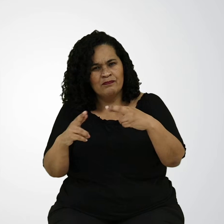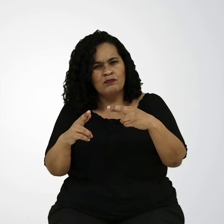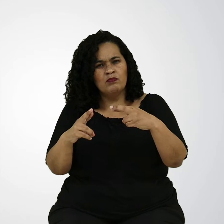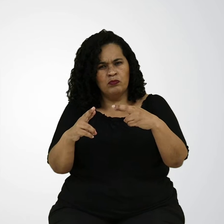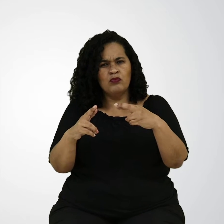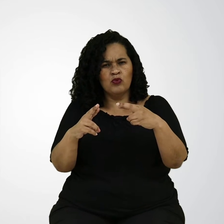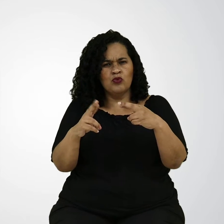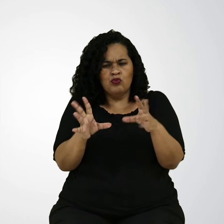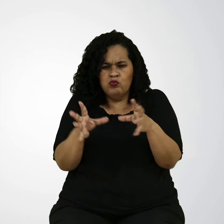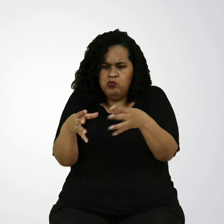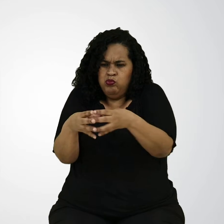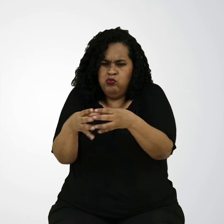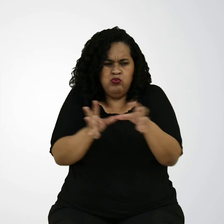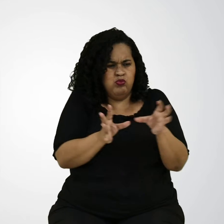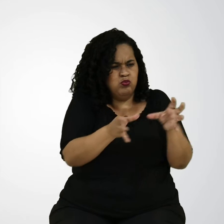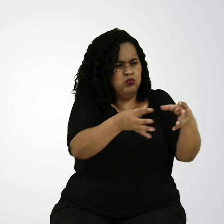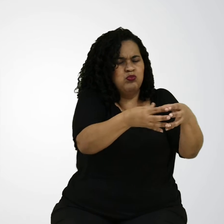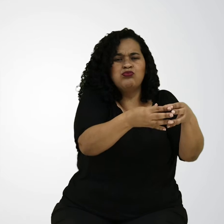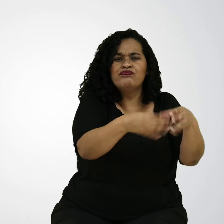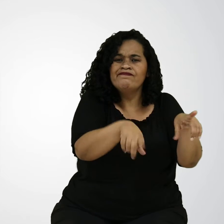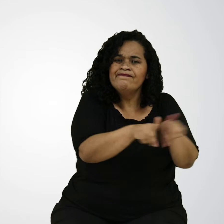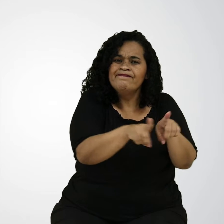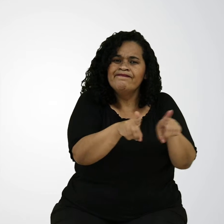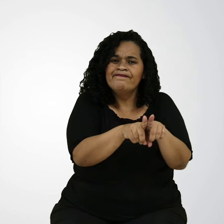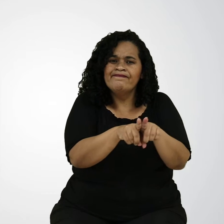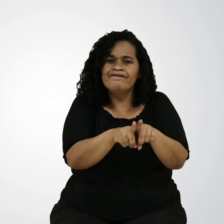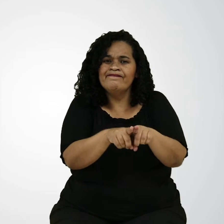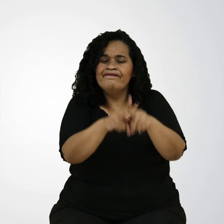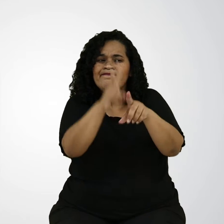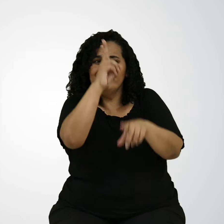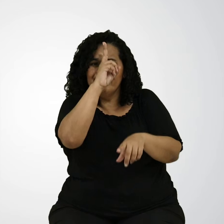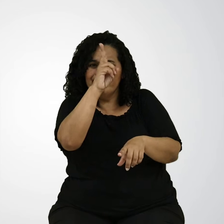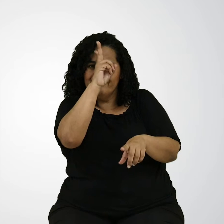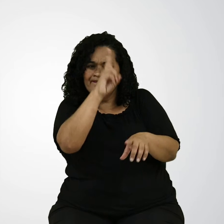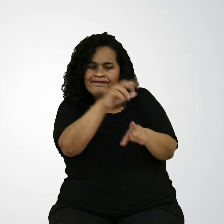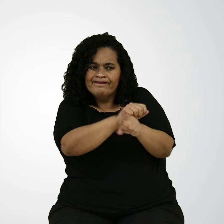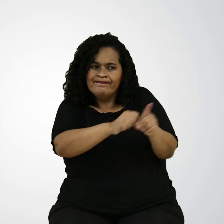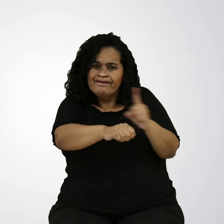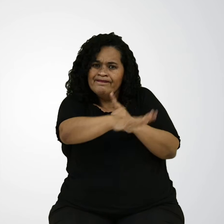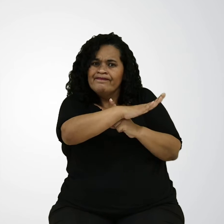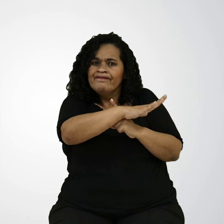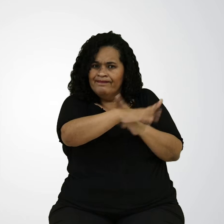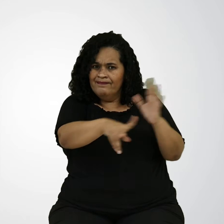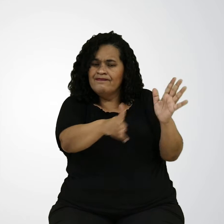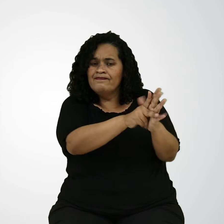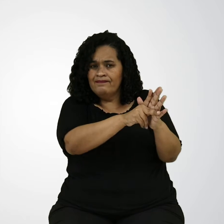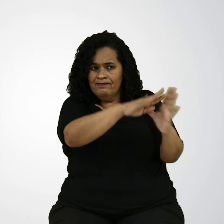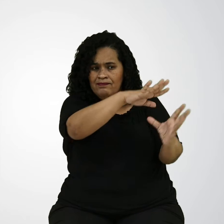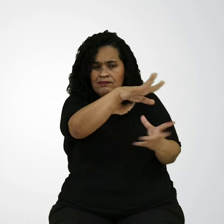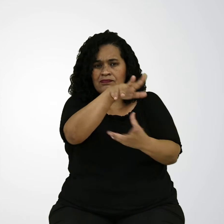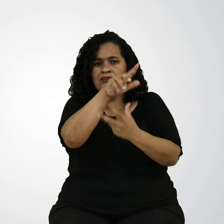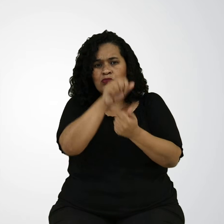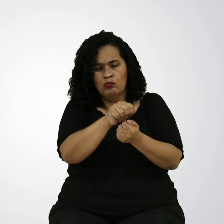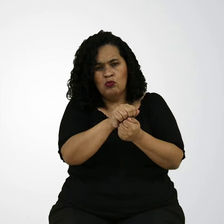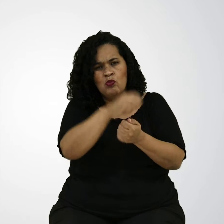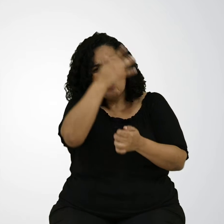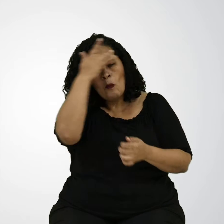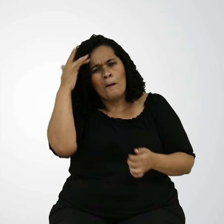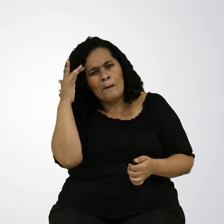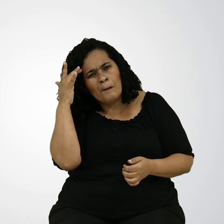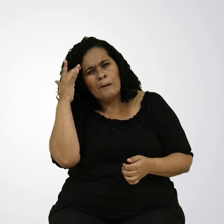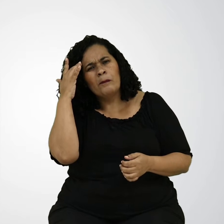comunitárias, mas também dentro de uma sociedade urbana, dentro de uma sociedade em que as pessoas